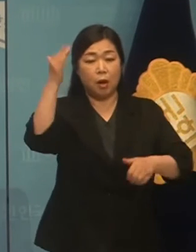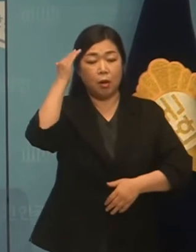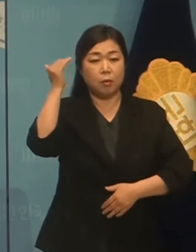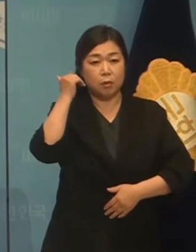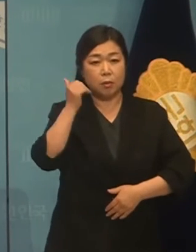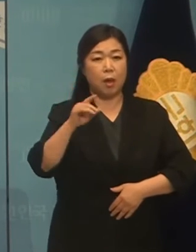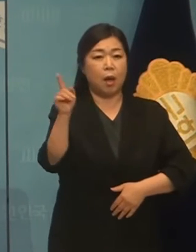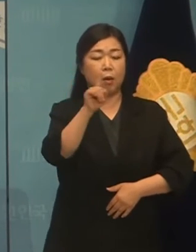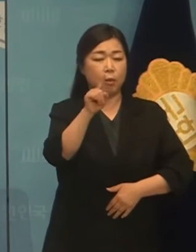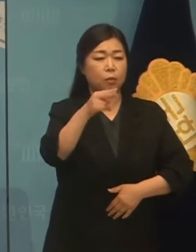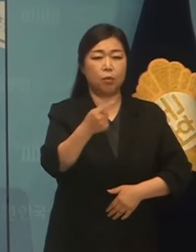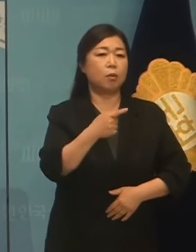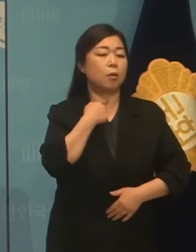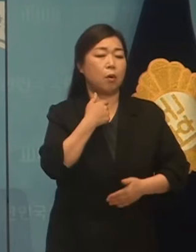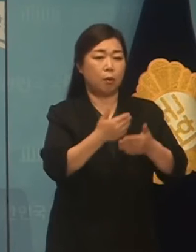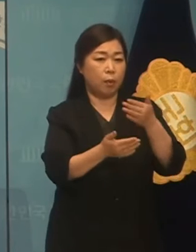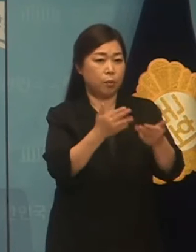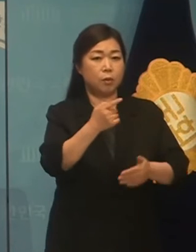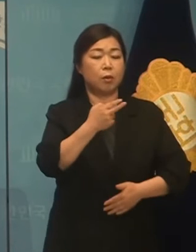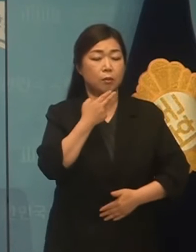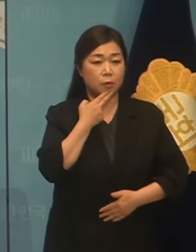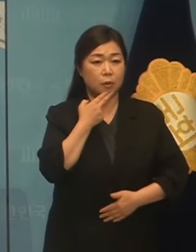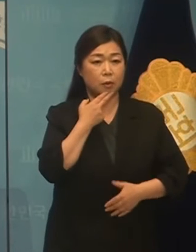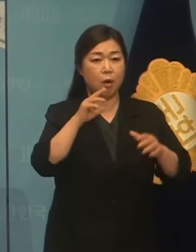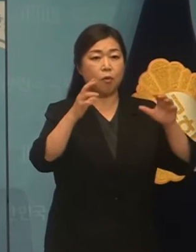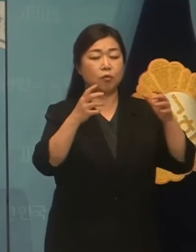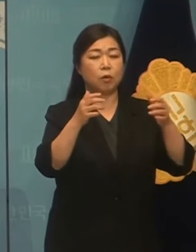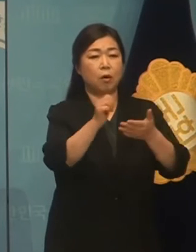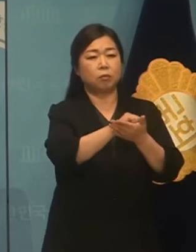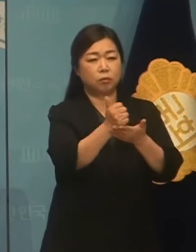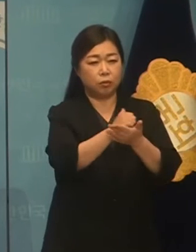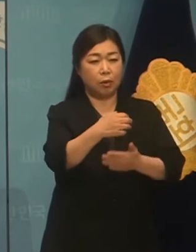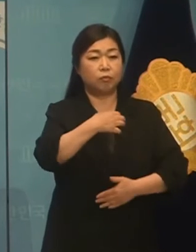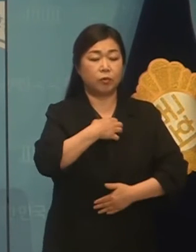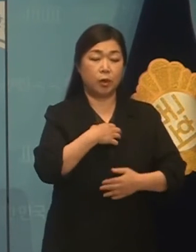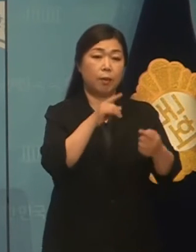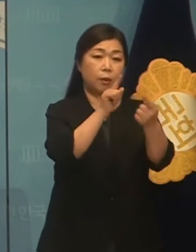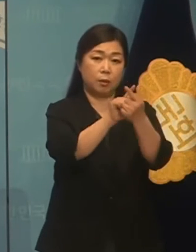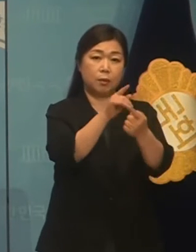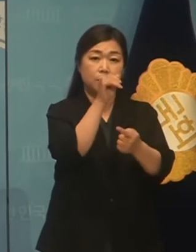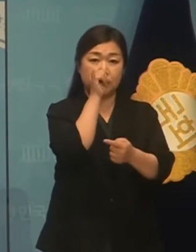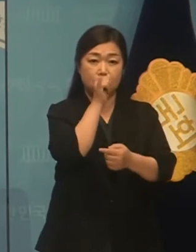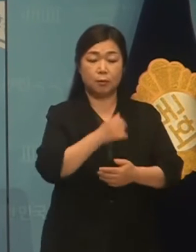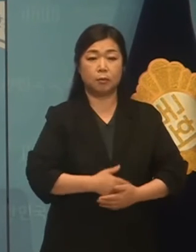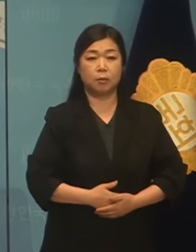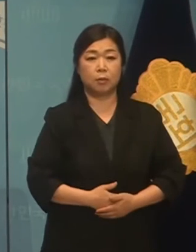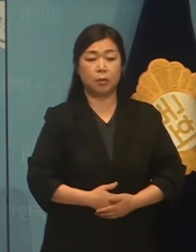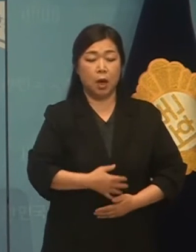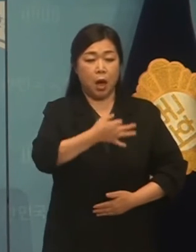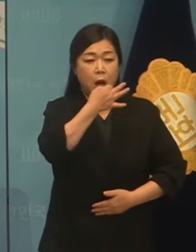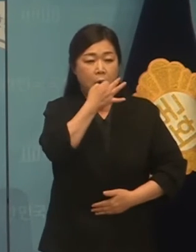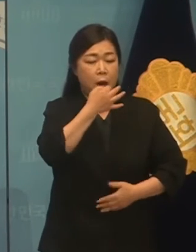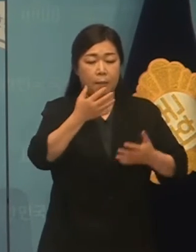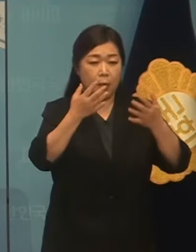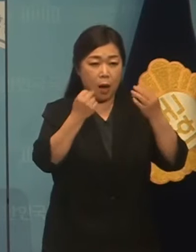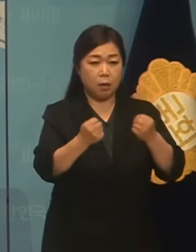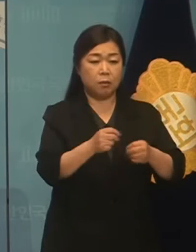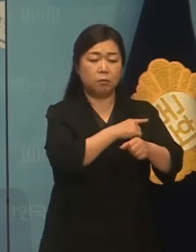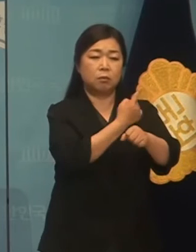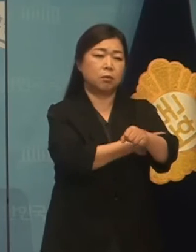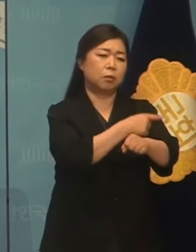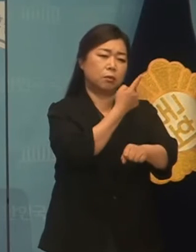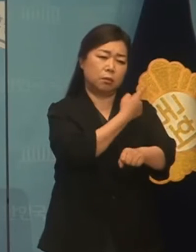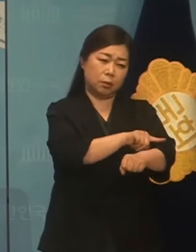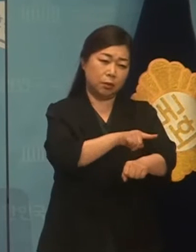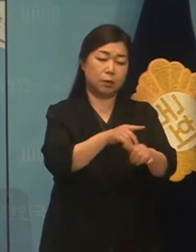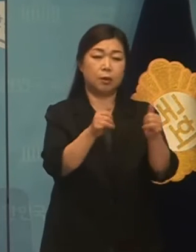번도 경험하지 못한 국가 전망의 위기에 빠져들고 있습니다. 탐욕에 가득 찬